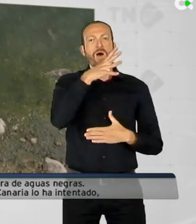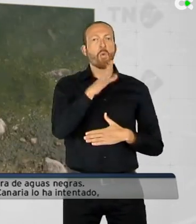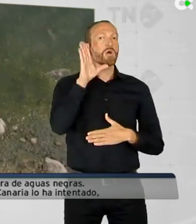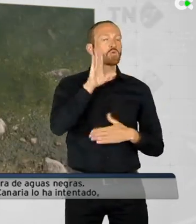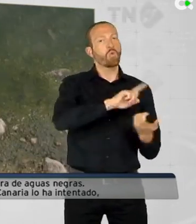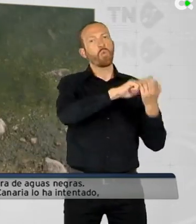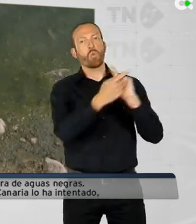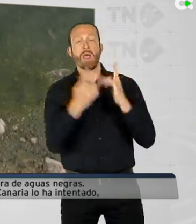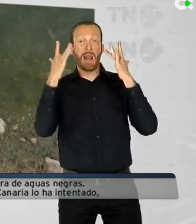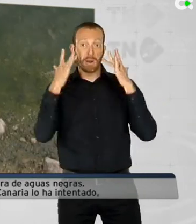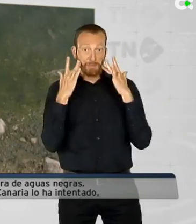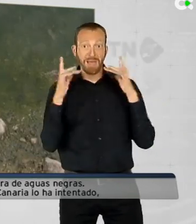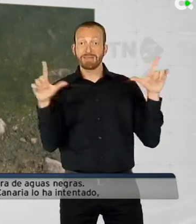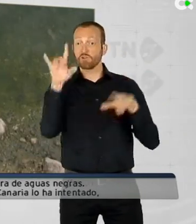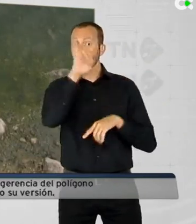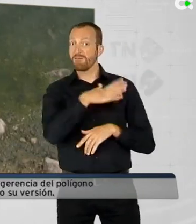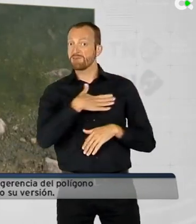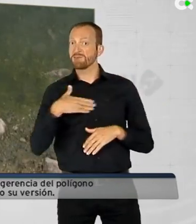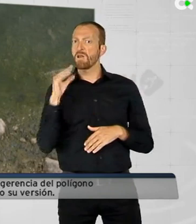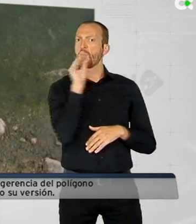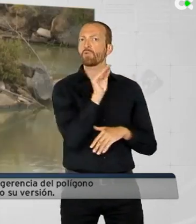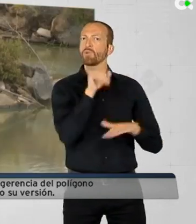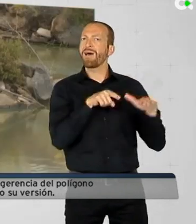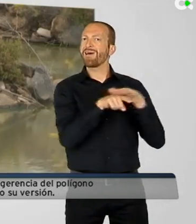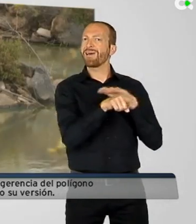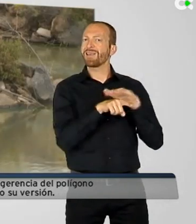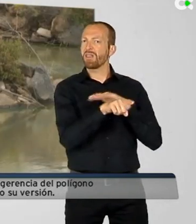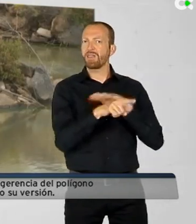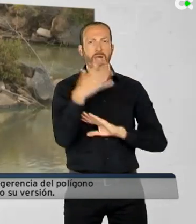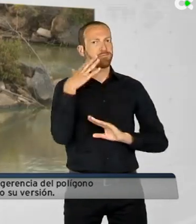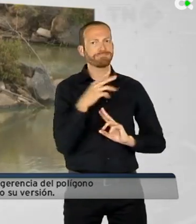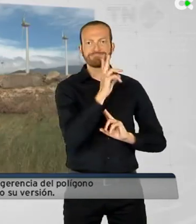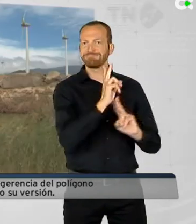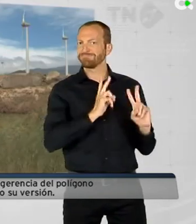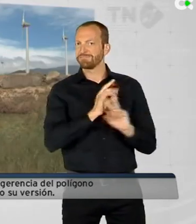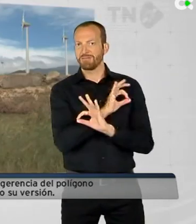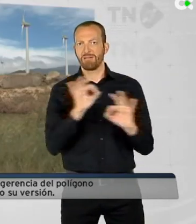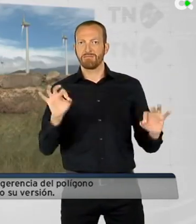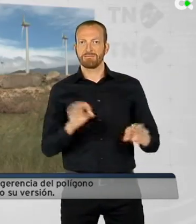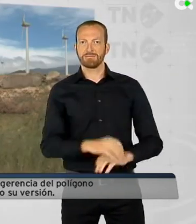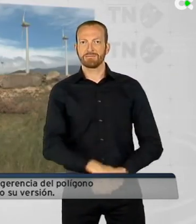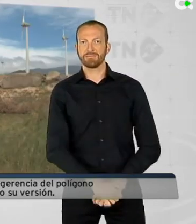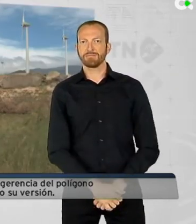negras. Aunque Televisión Canaria lo ha intentado, por el momento la gerencia del polígono no ha dado su versión.